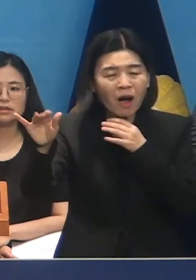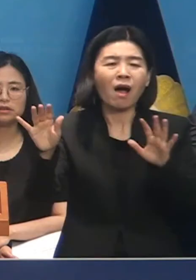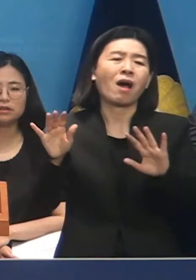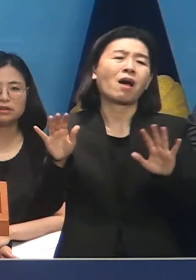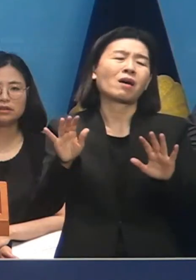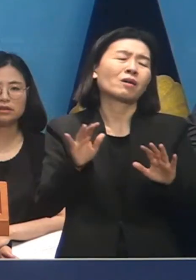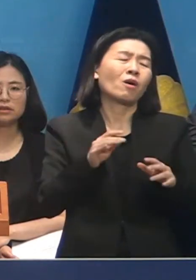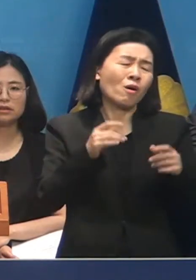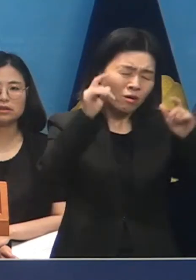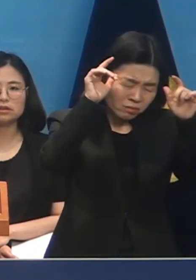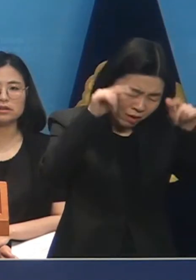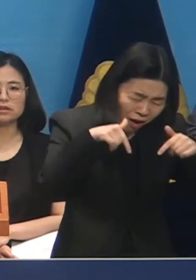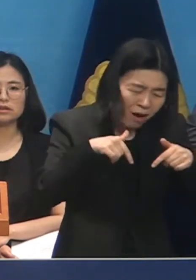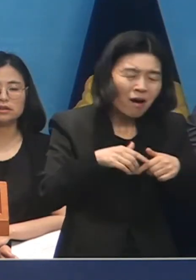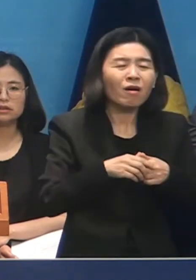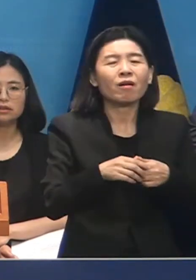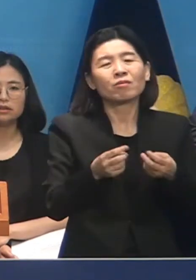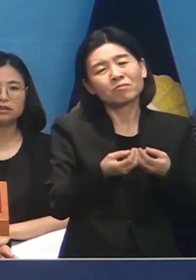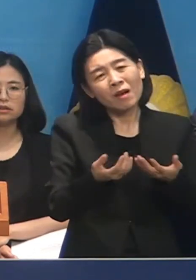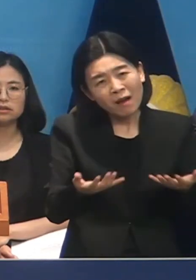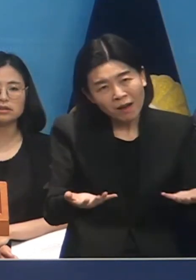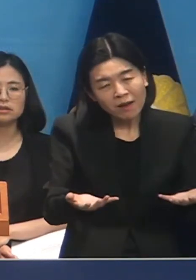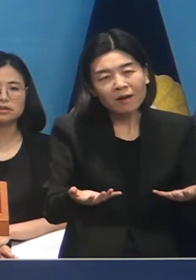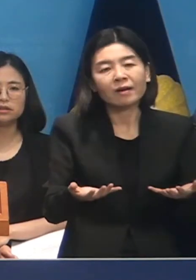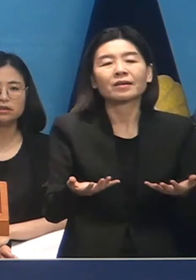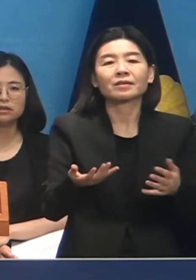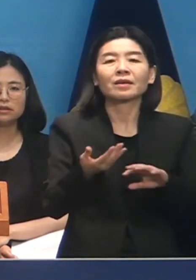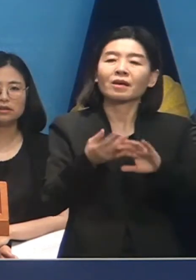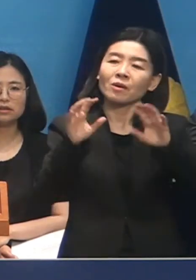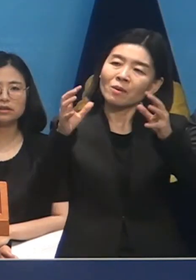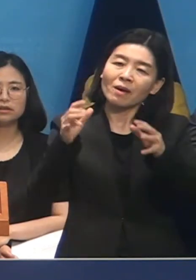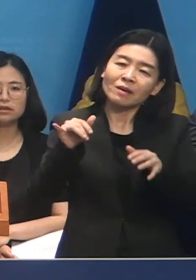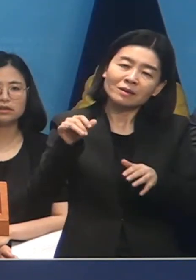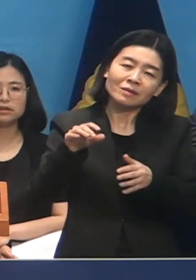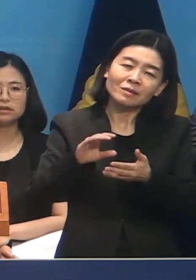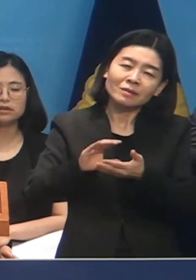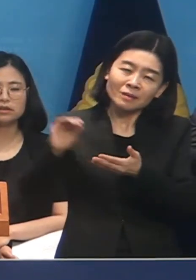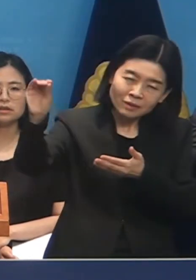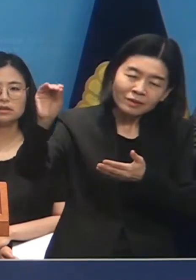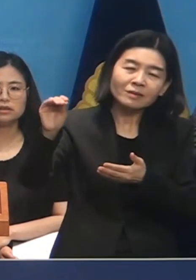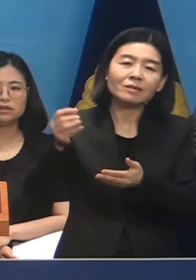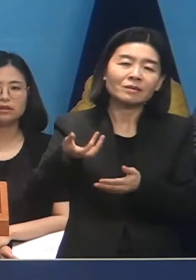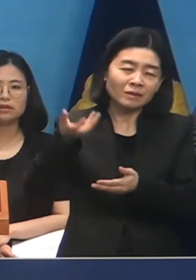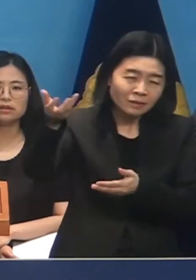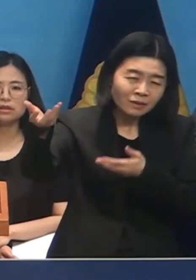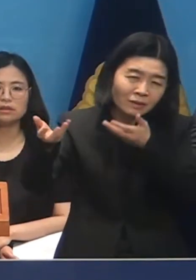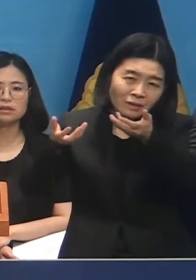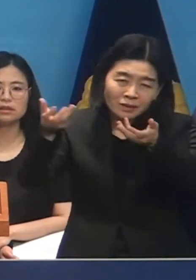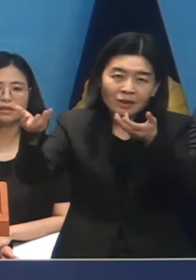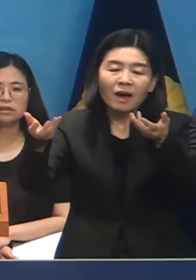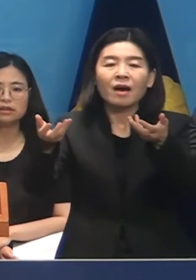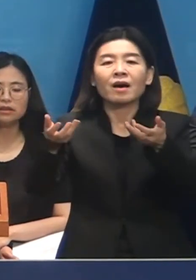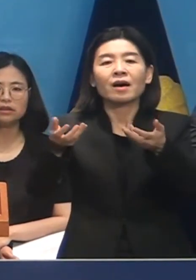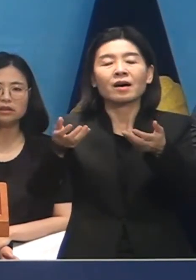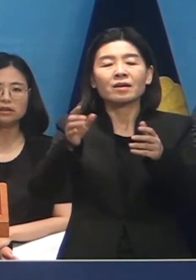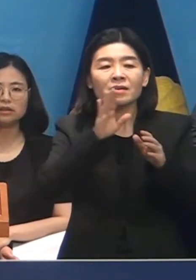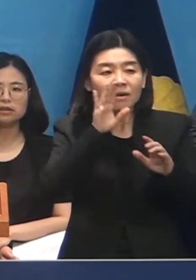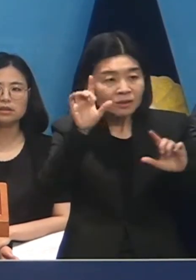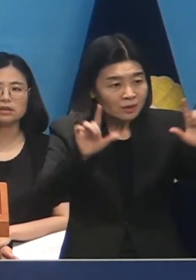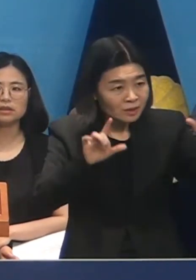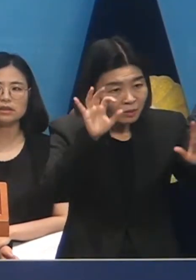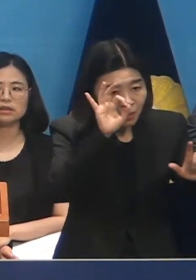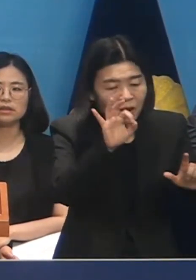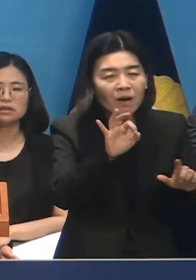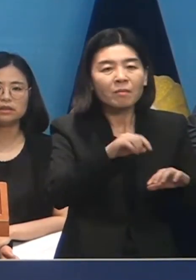않은데 그런 상황을 받아들여야만 하는 너무 가슴 아픈 현실이 저와 모든 이 현장에 있는 사람들의